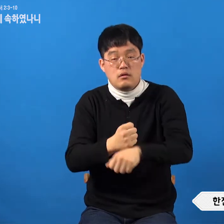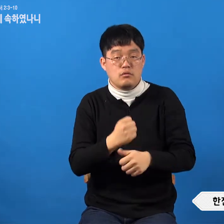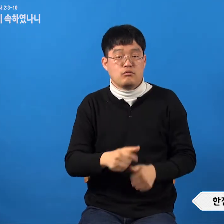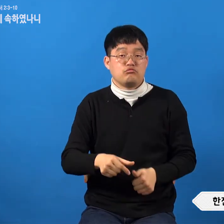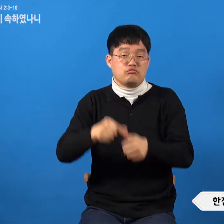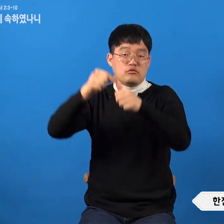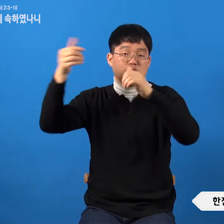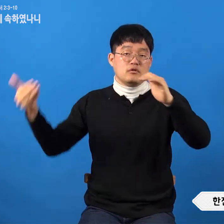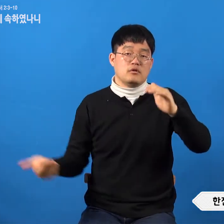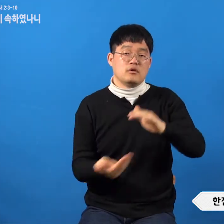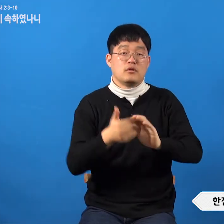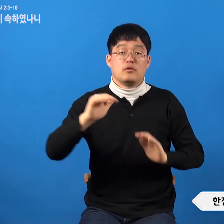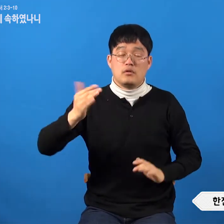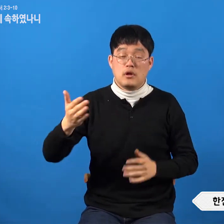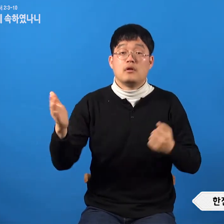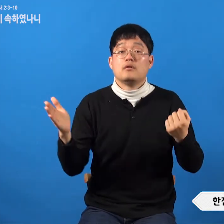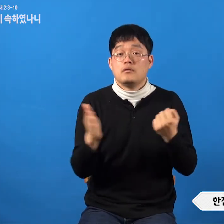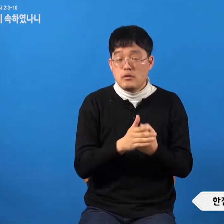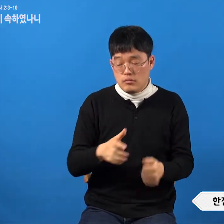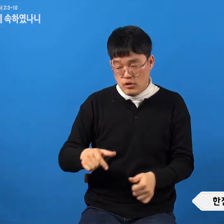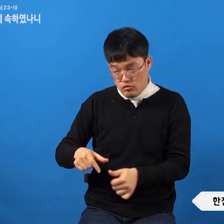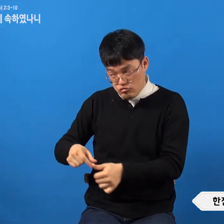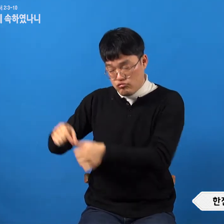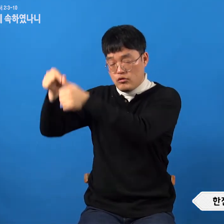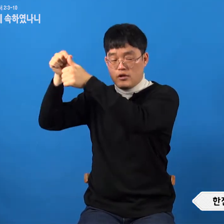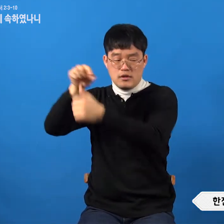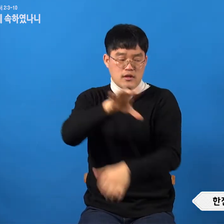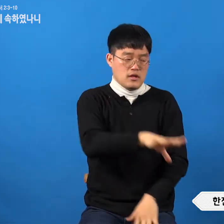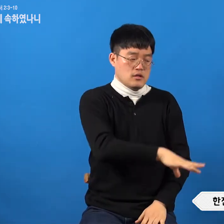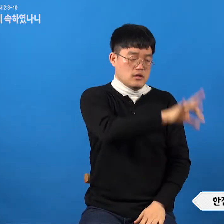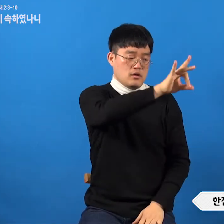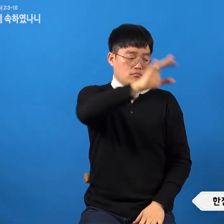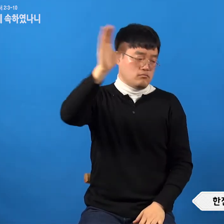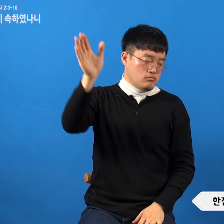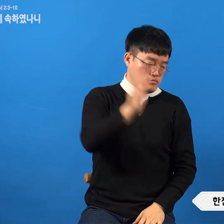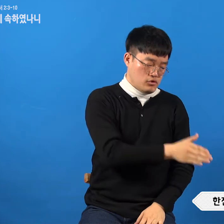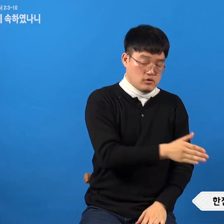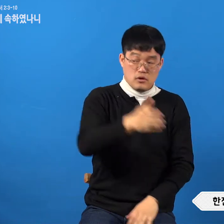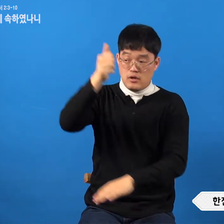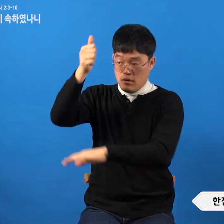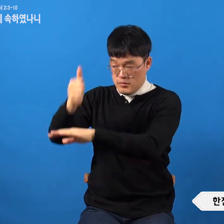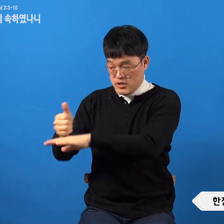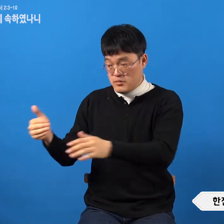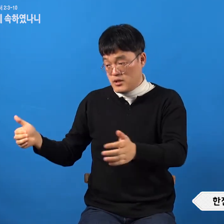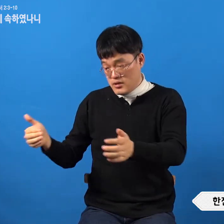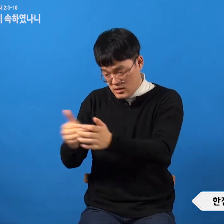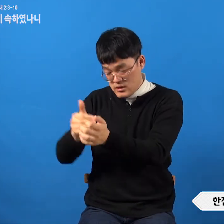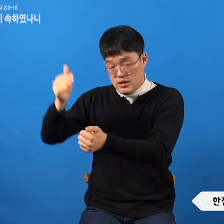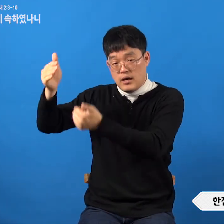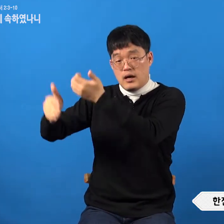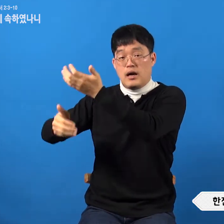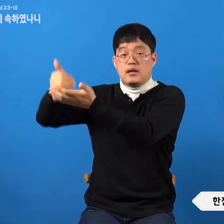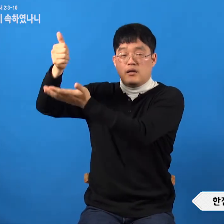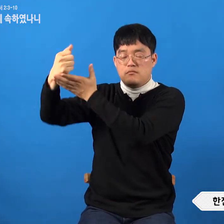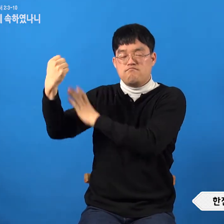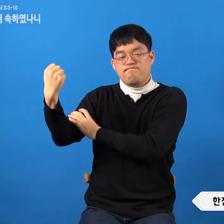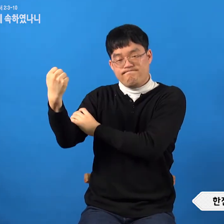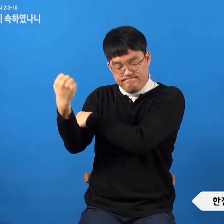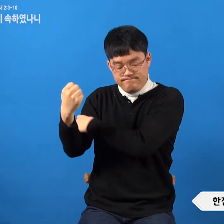그래서 구원은 처음부터 마지막까지 하나님께서 주도권을 가지고